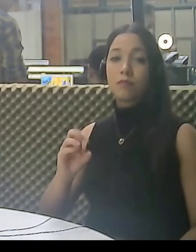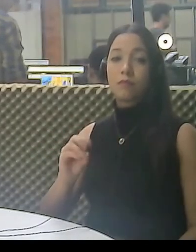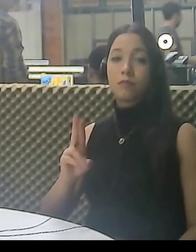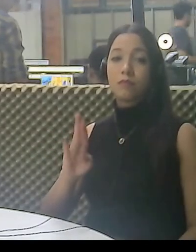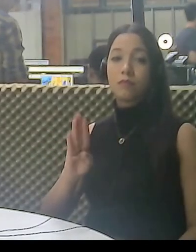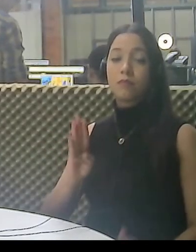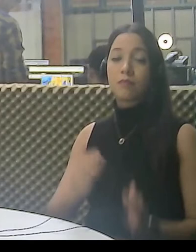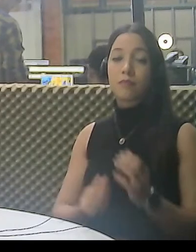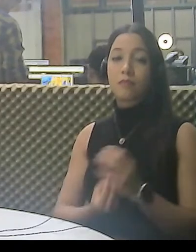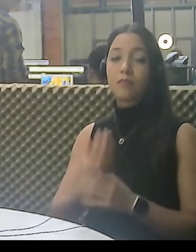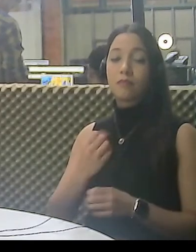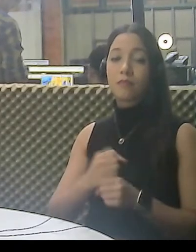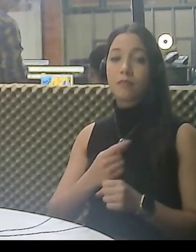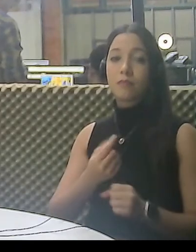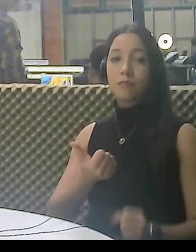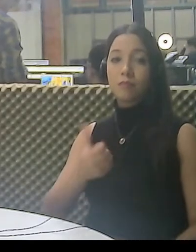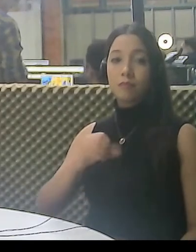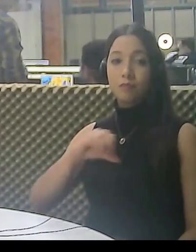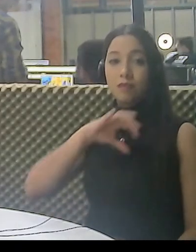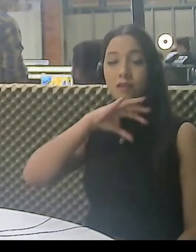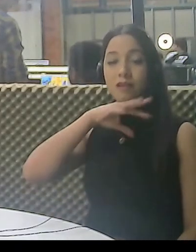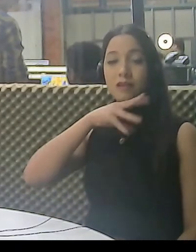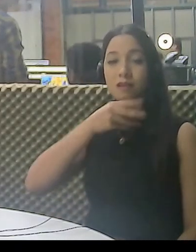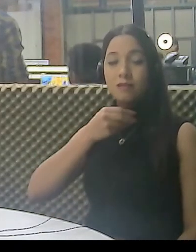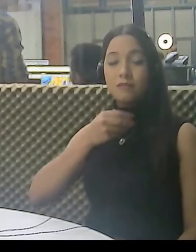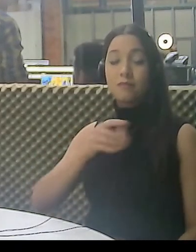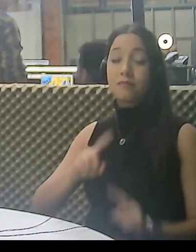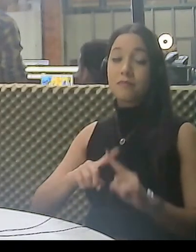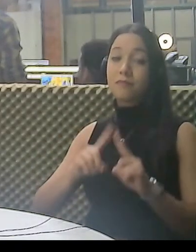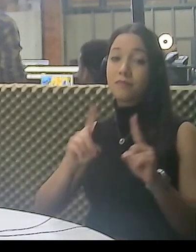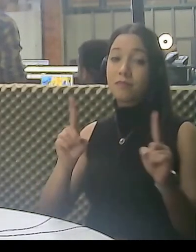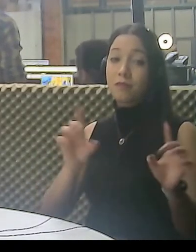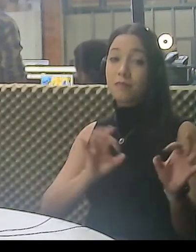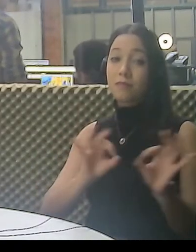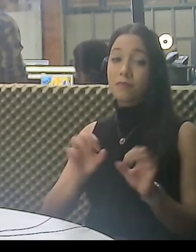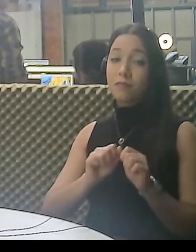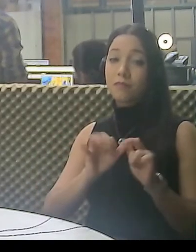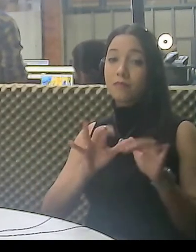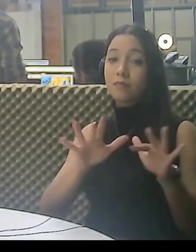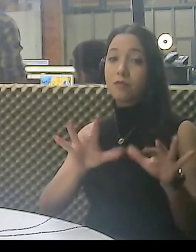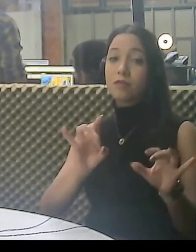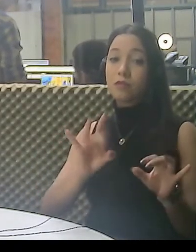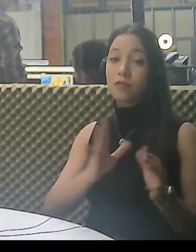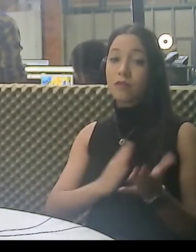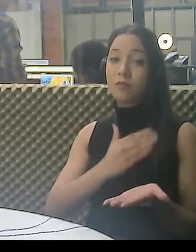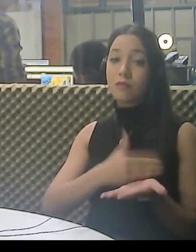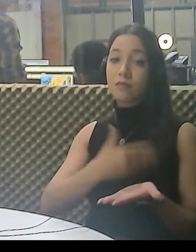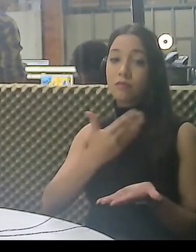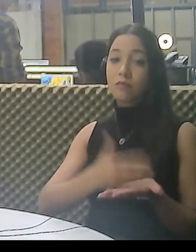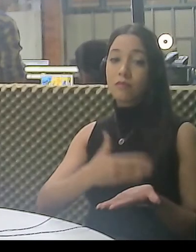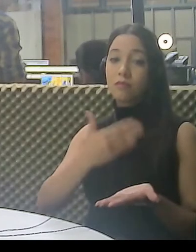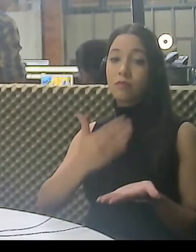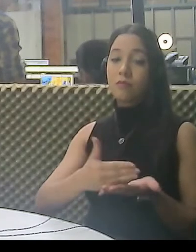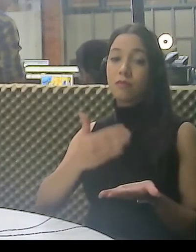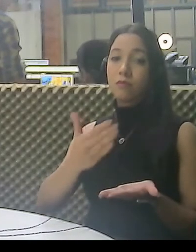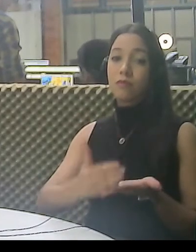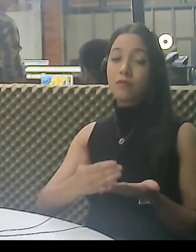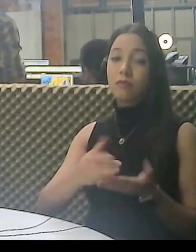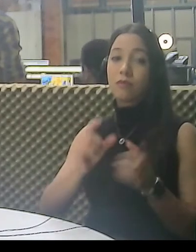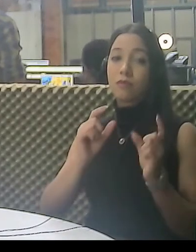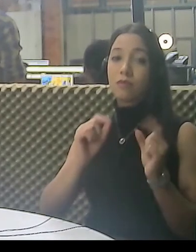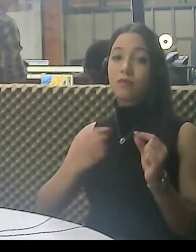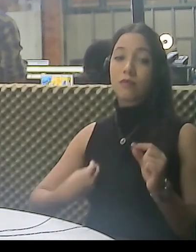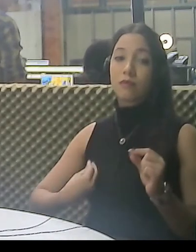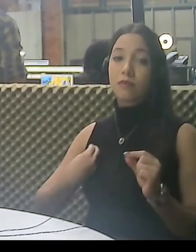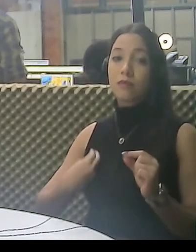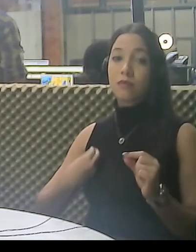criado em 2019 pela gestão Adelmo Leão. Porém, esse programa abrange apenas parcelamentos que conseguiram comprovar sua